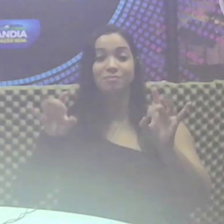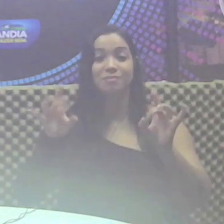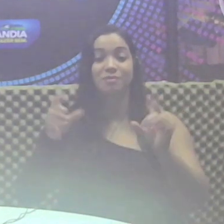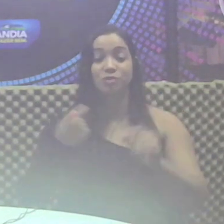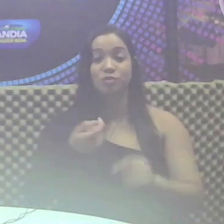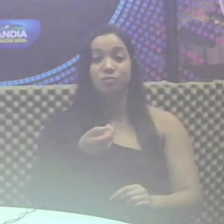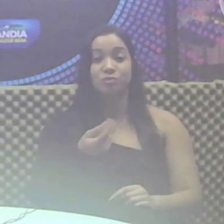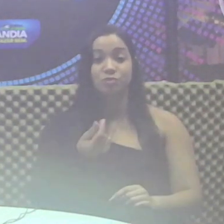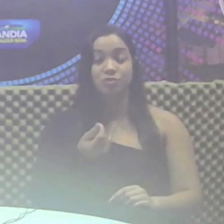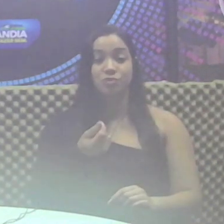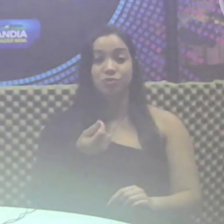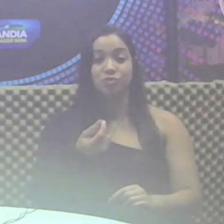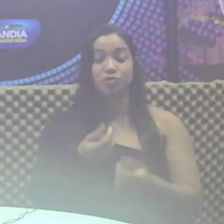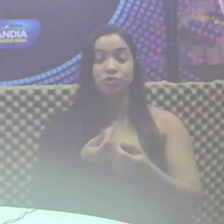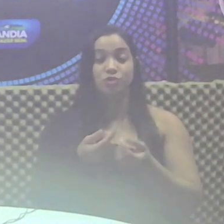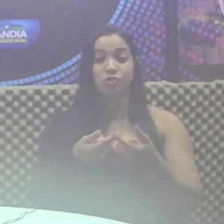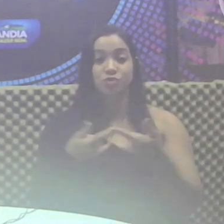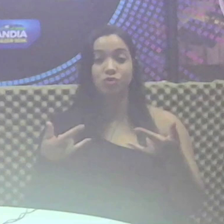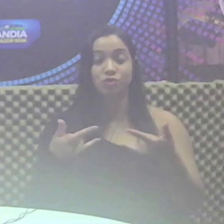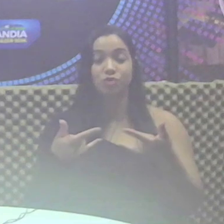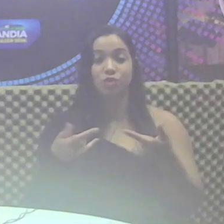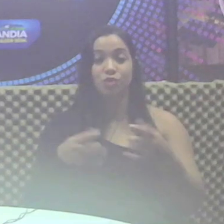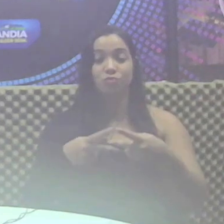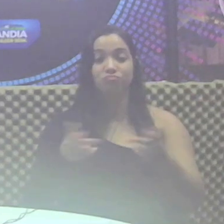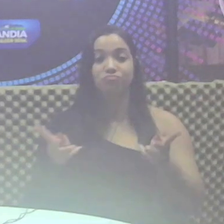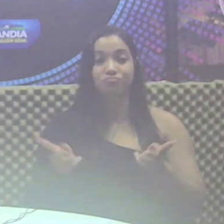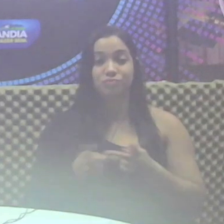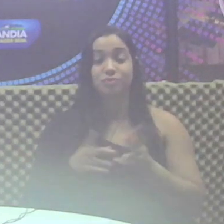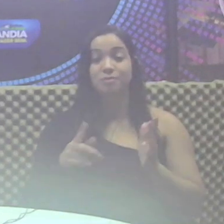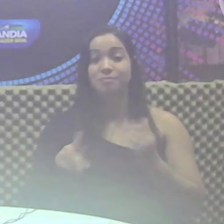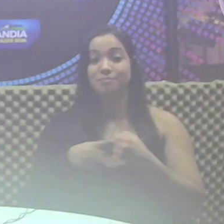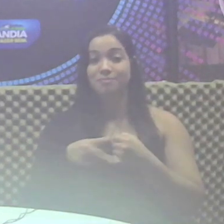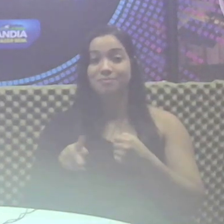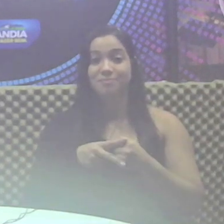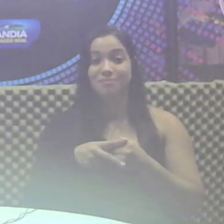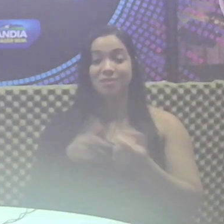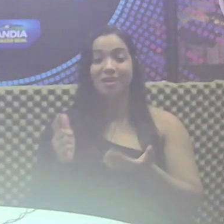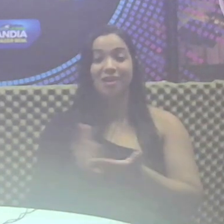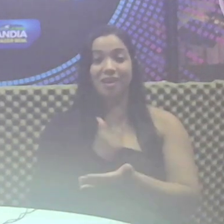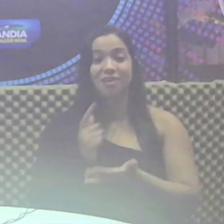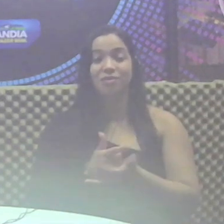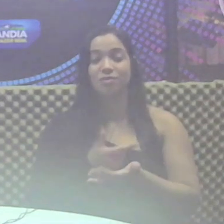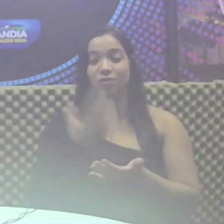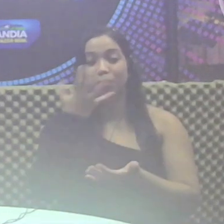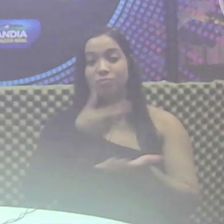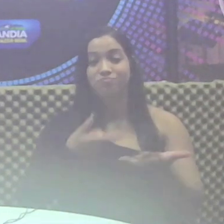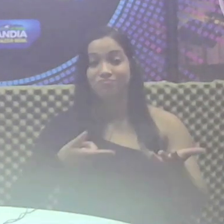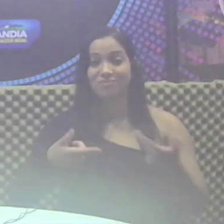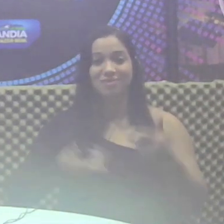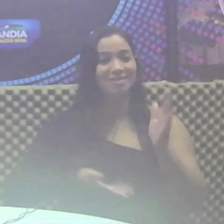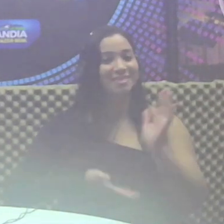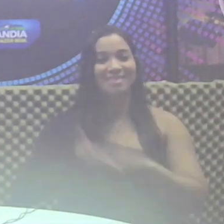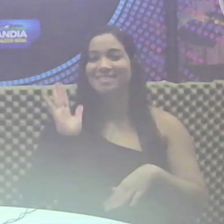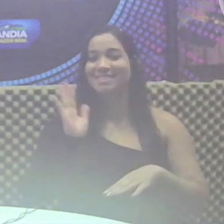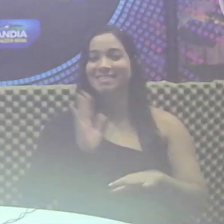moedas, cédulas, louças, pratarias, livros, vinis, dentre outros.